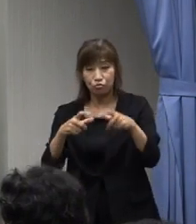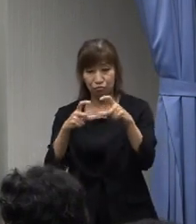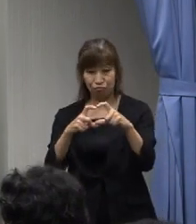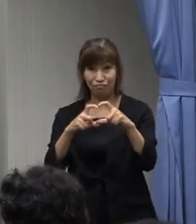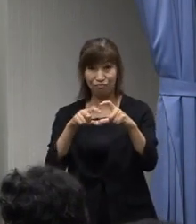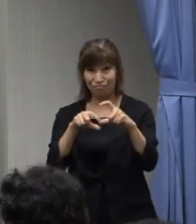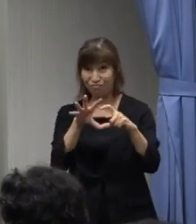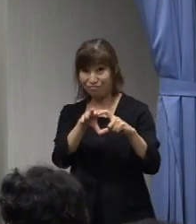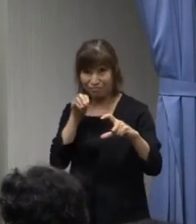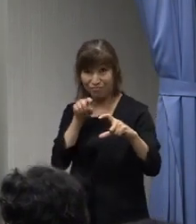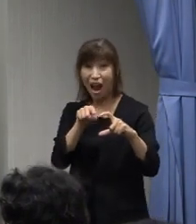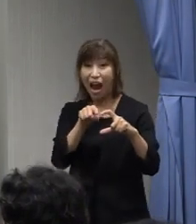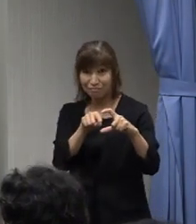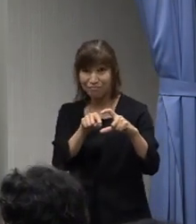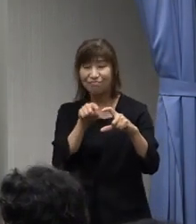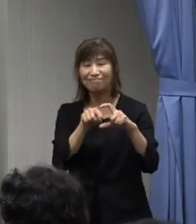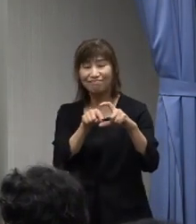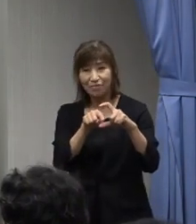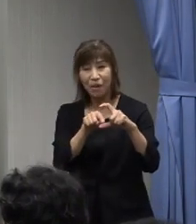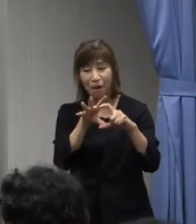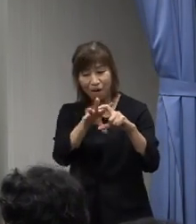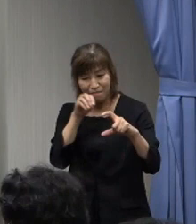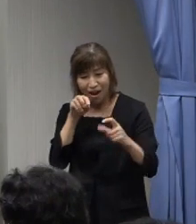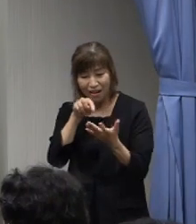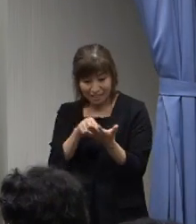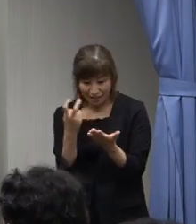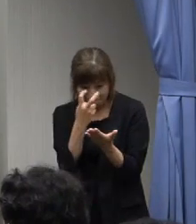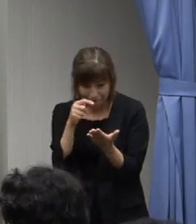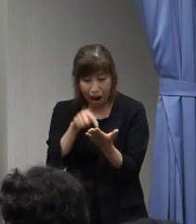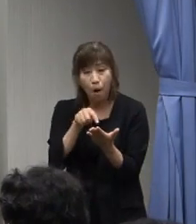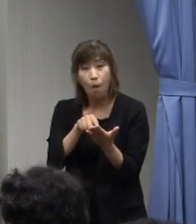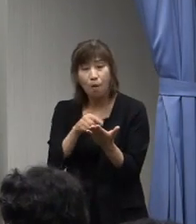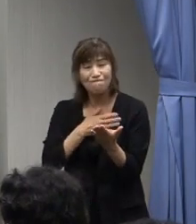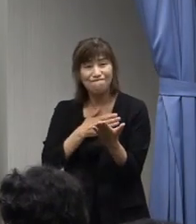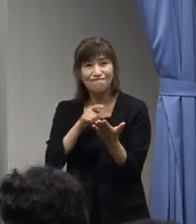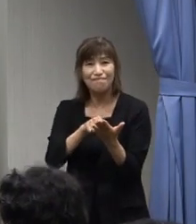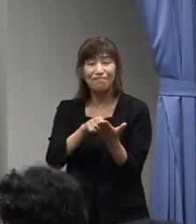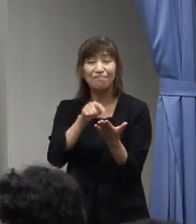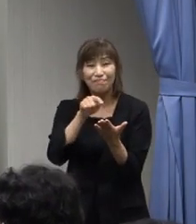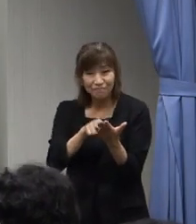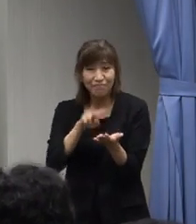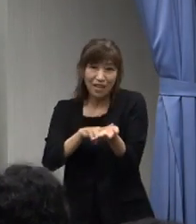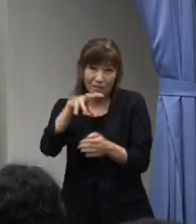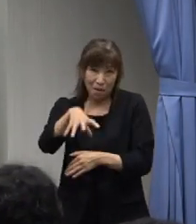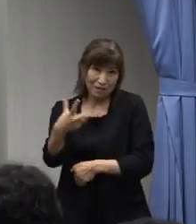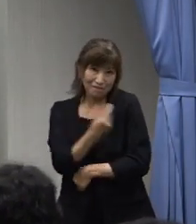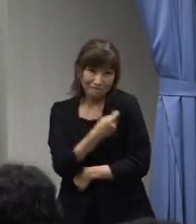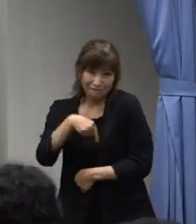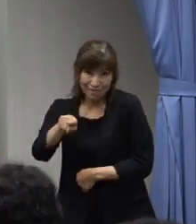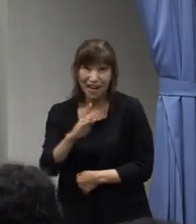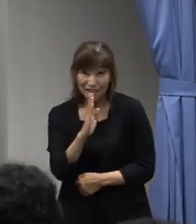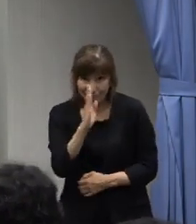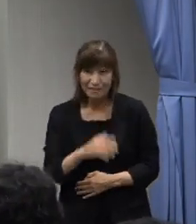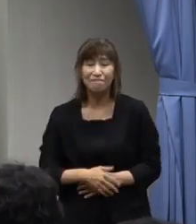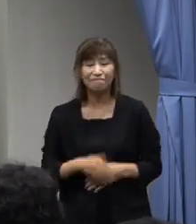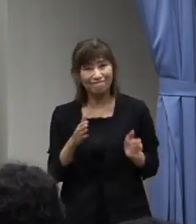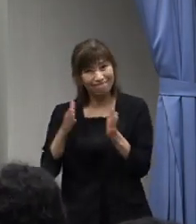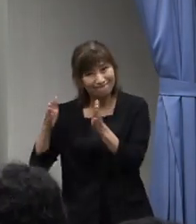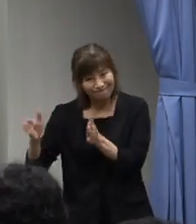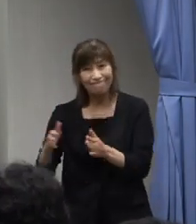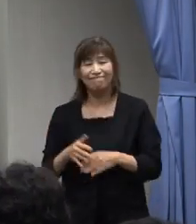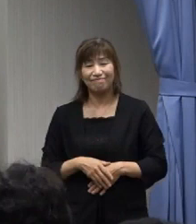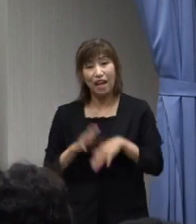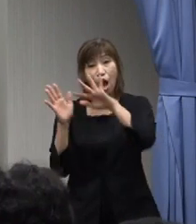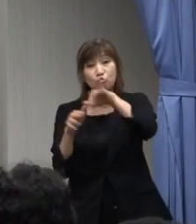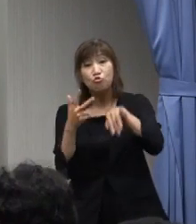の大阪府医療機関情報システムから検索できますので、そちらを検索していただけたらと思います。次お願いします。で風疹